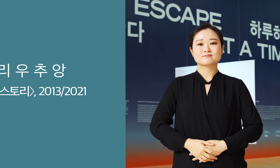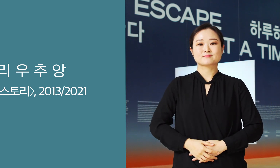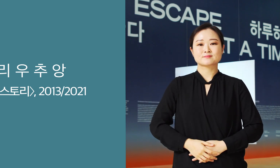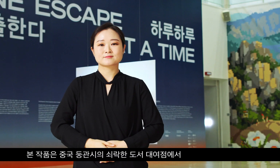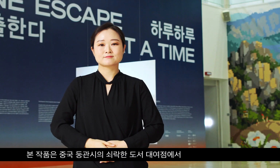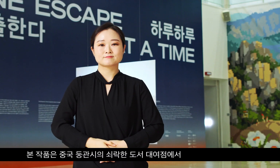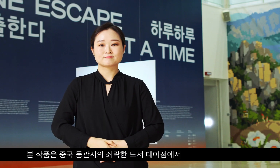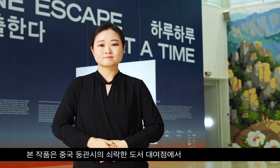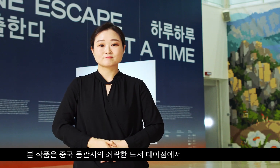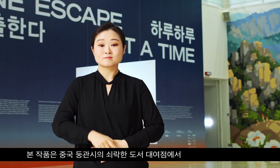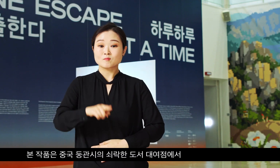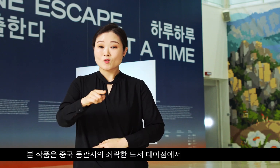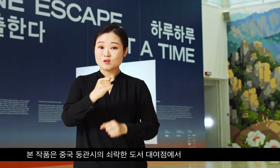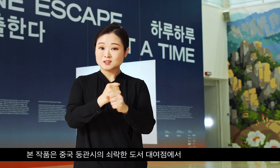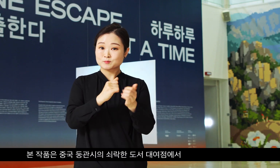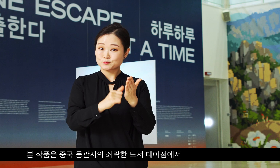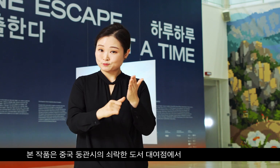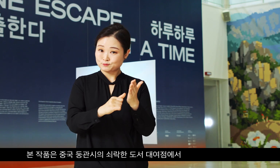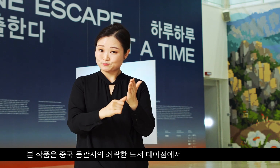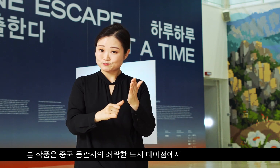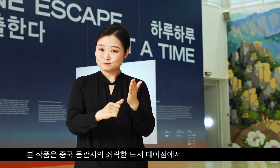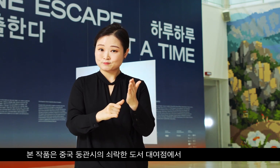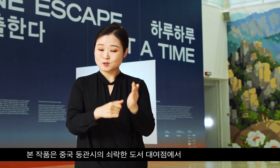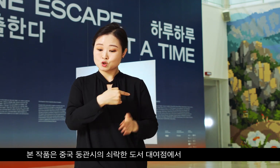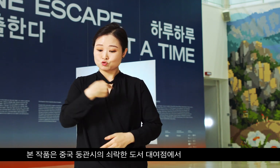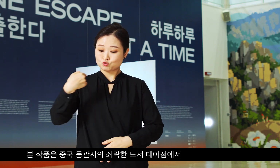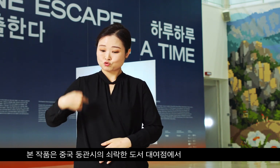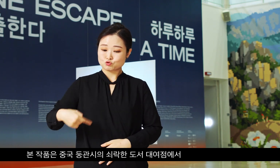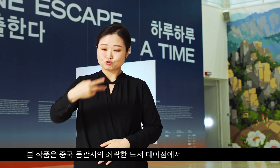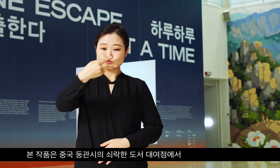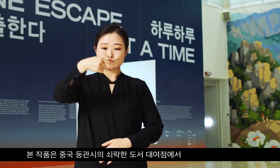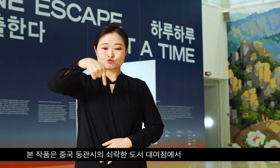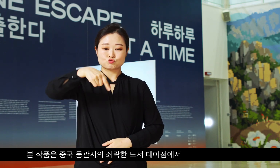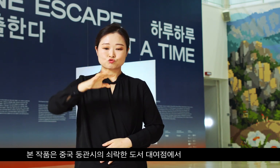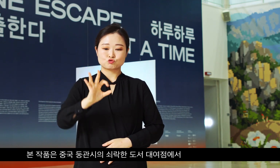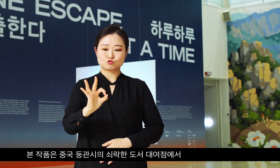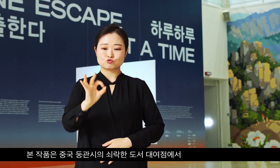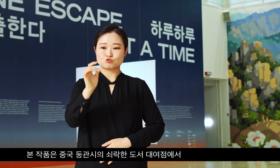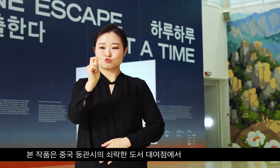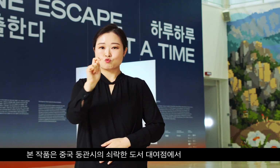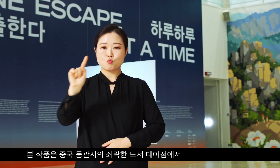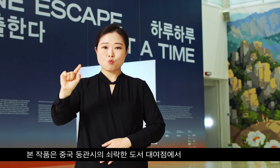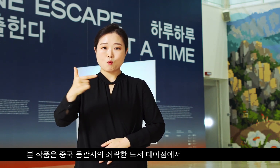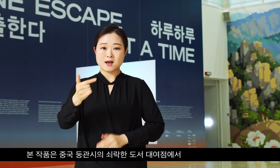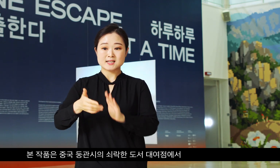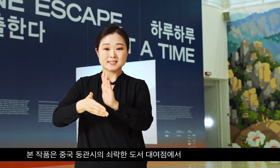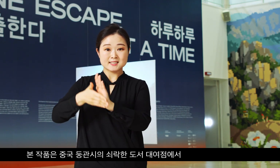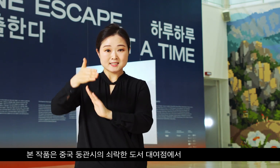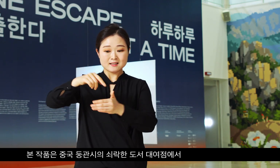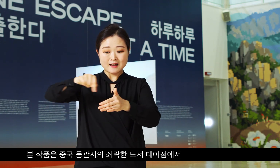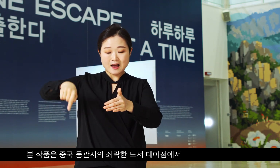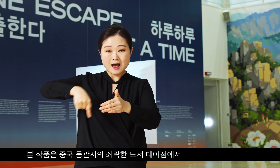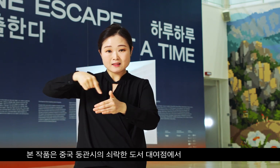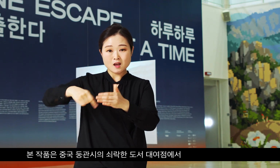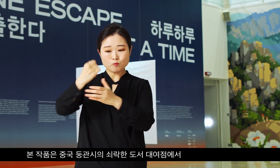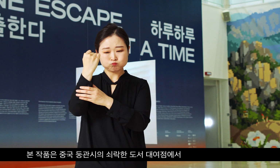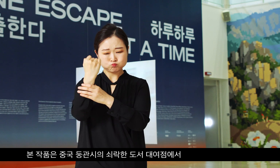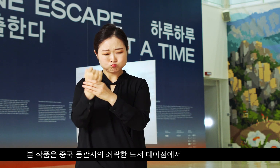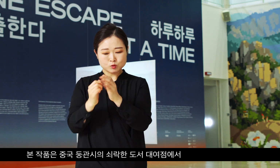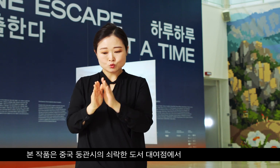본 작품은 중국 둥관시의 쇠락한 도서 대여점에서 작가가 대량으로